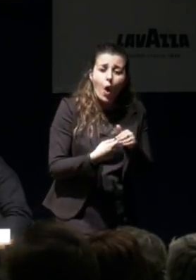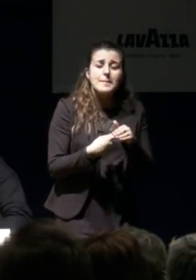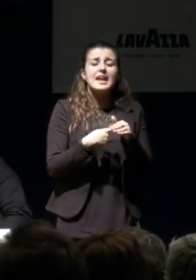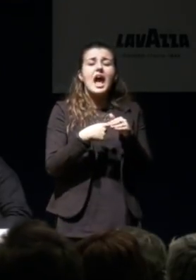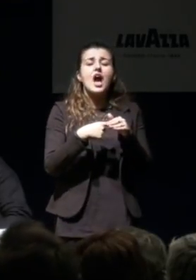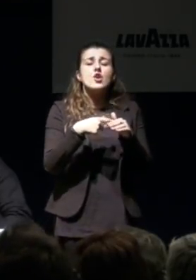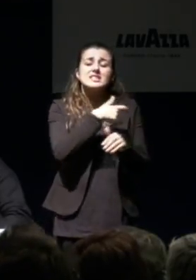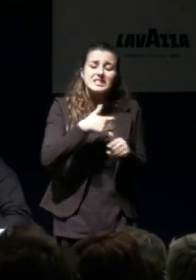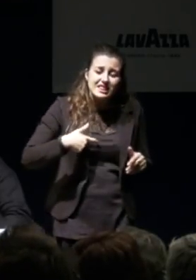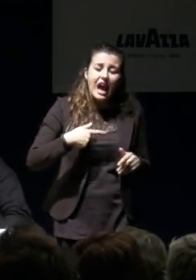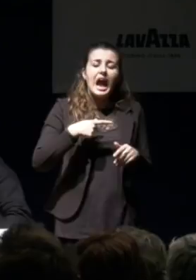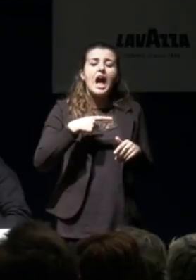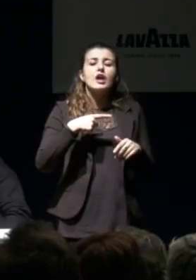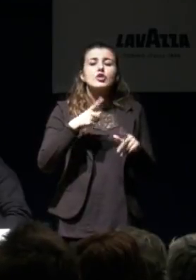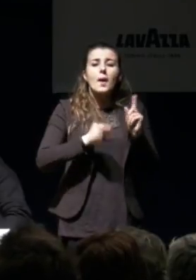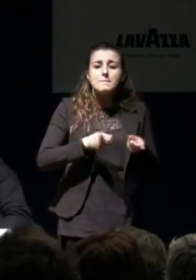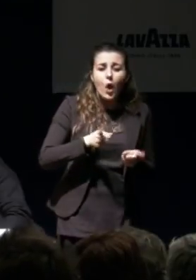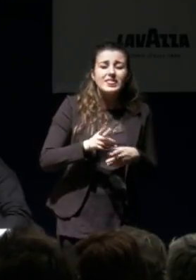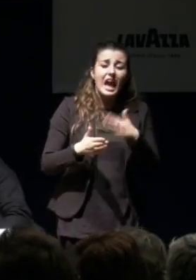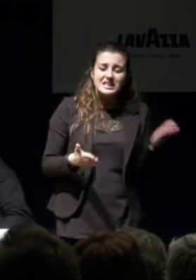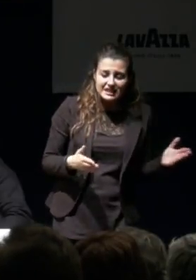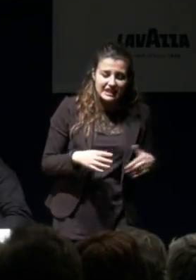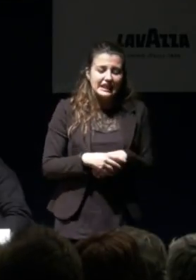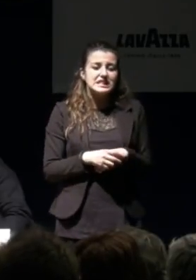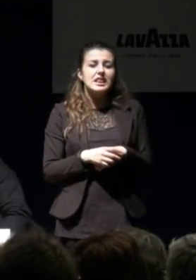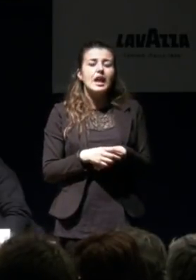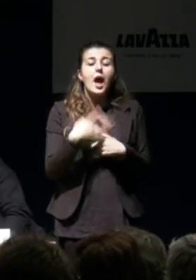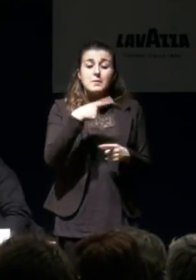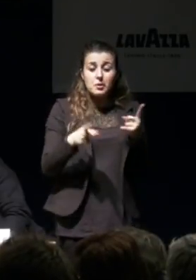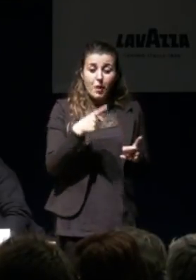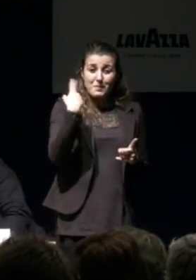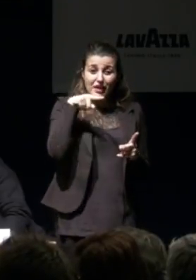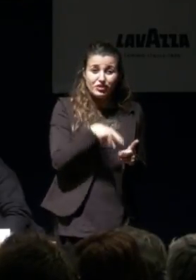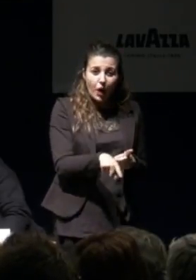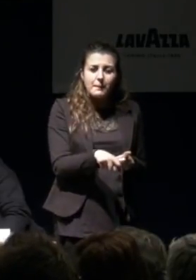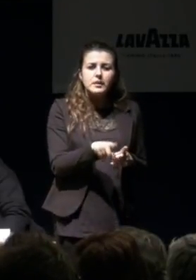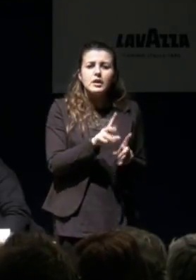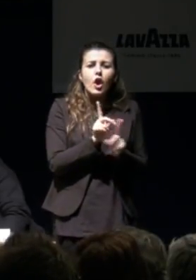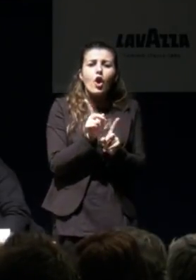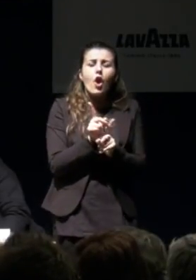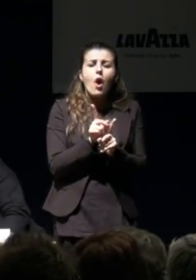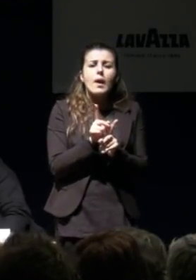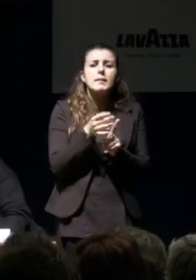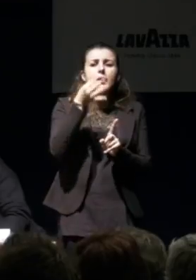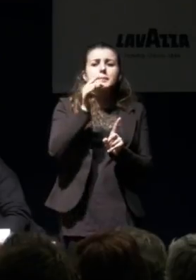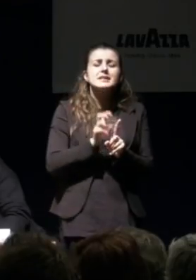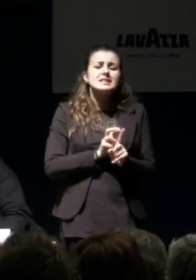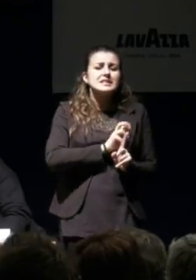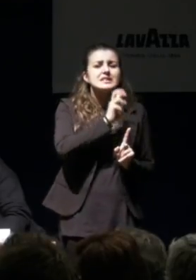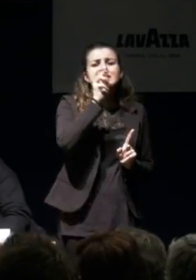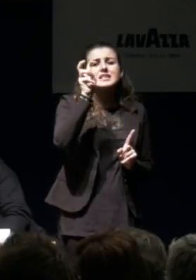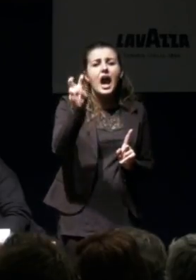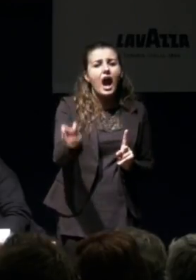via e ed è in quel momento è in quel momento salta un in quel momento